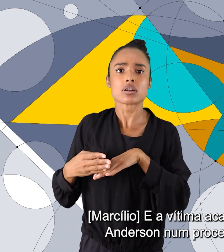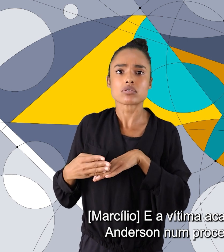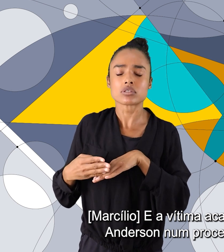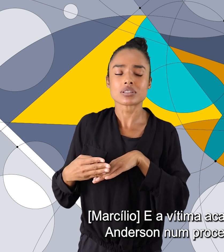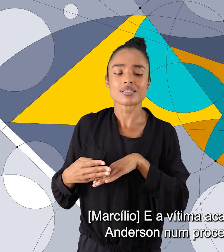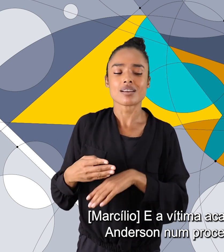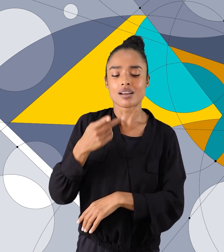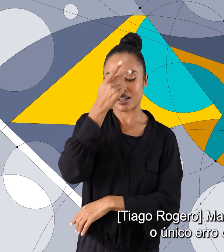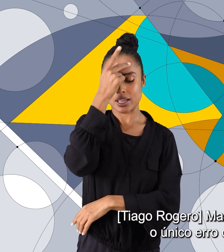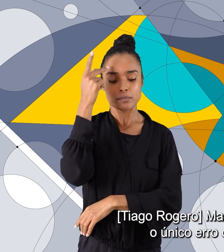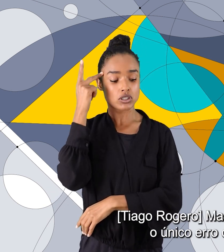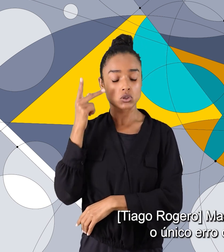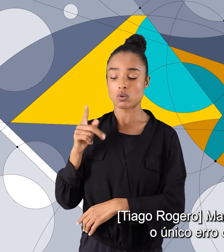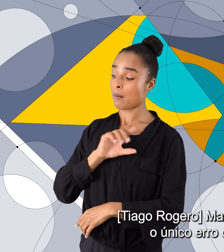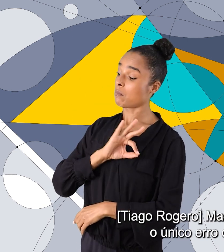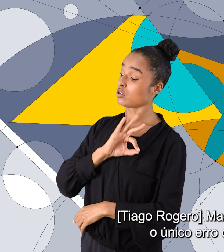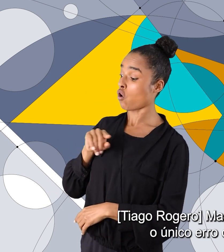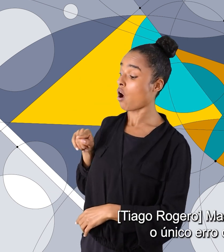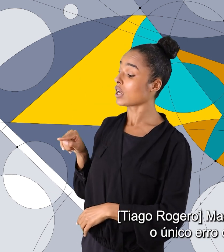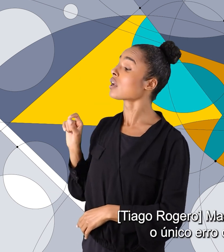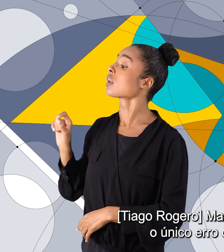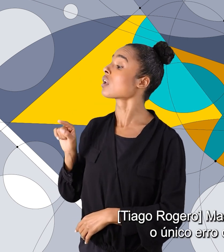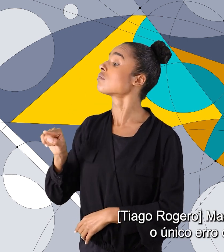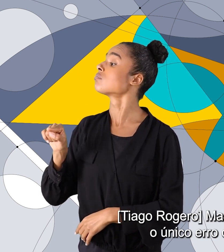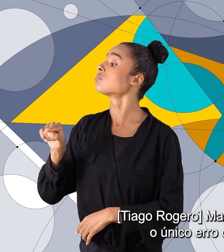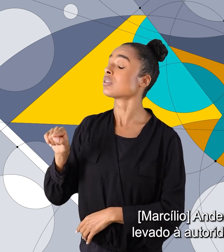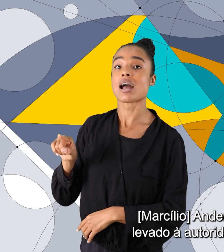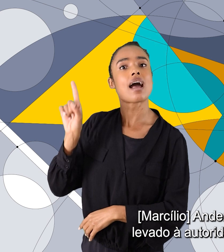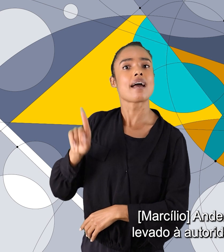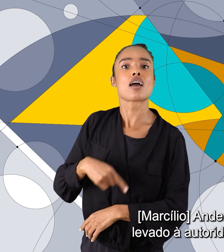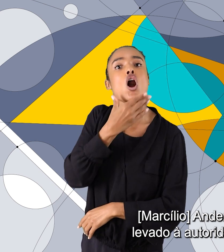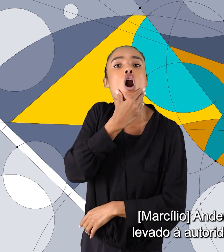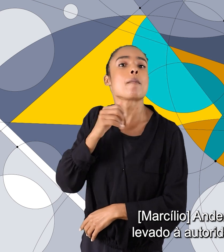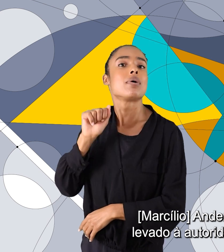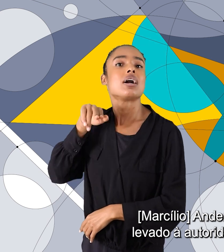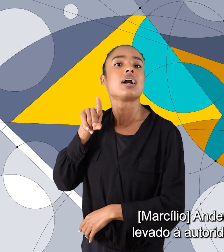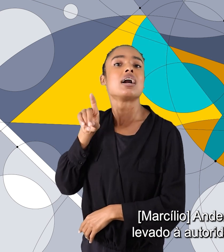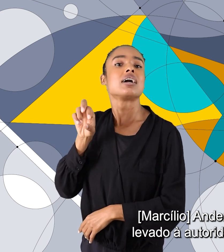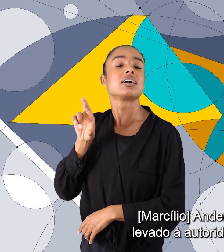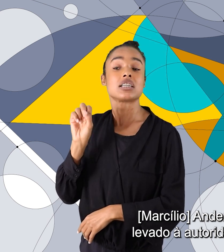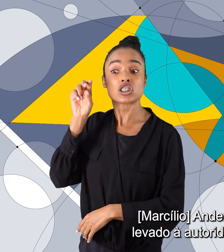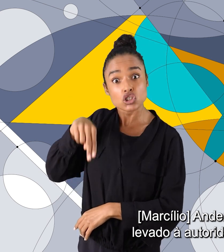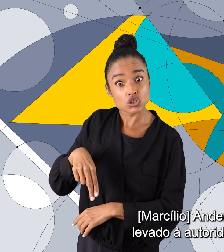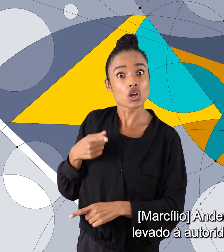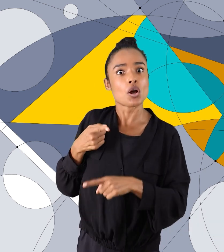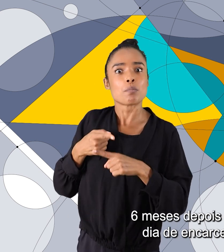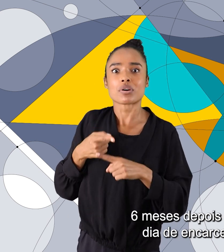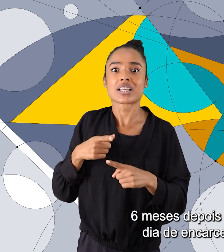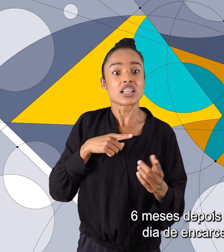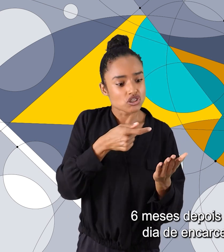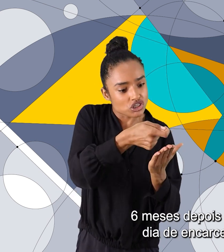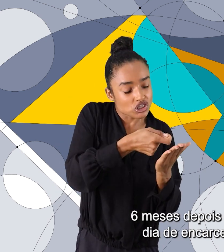de indução. Mas esse não foi o único erro do caso. Anderson só foi levado à autoridade